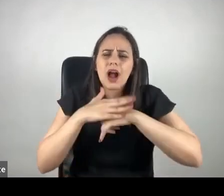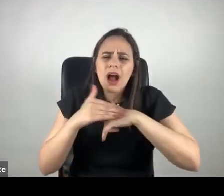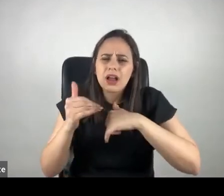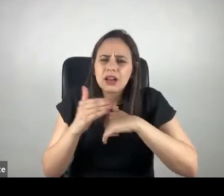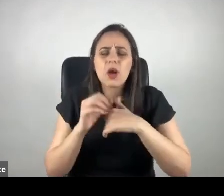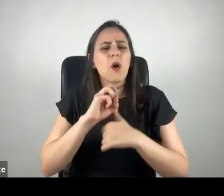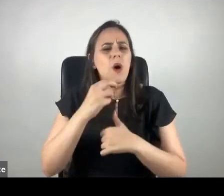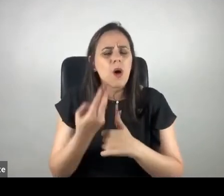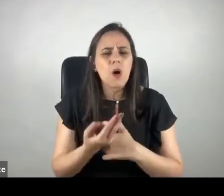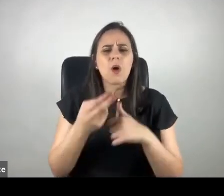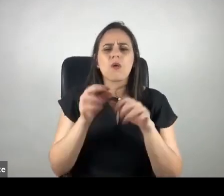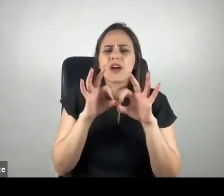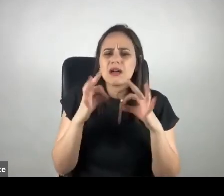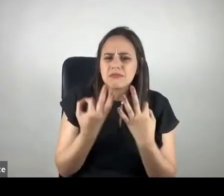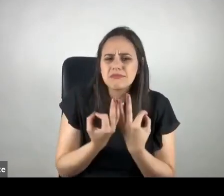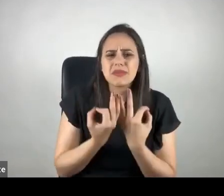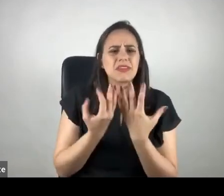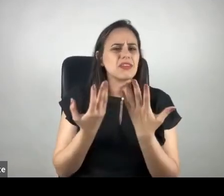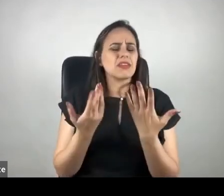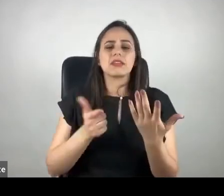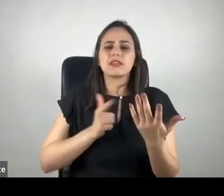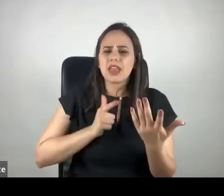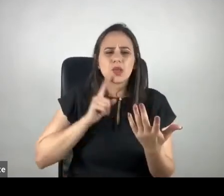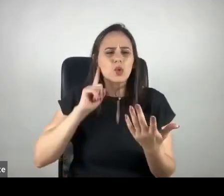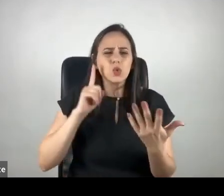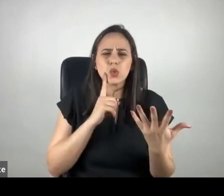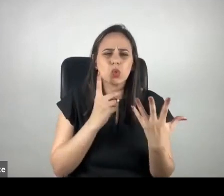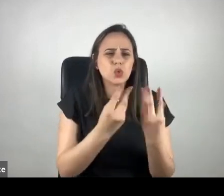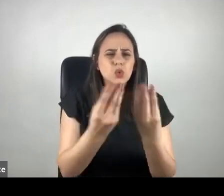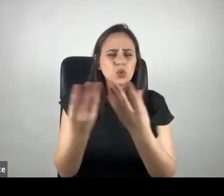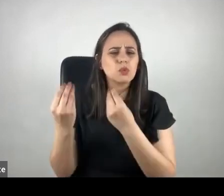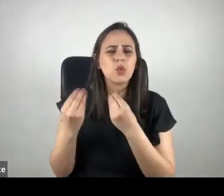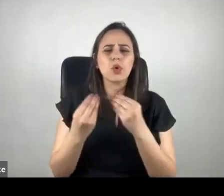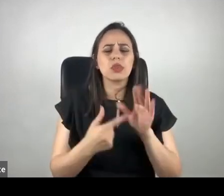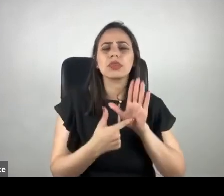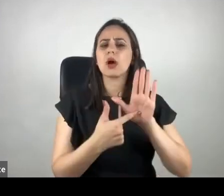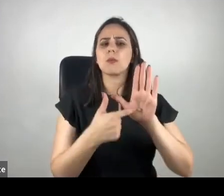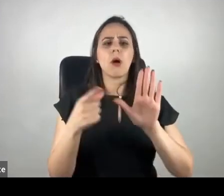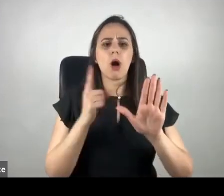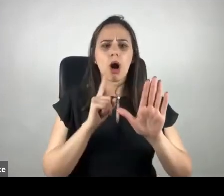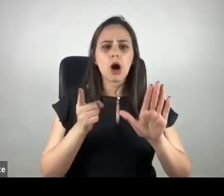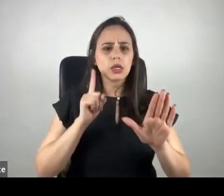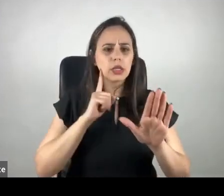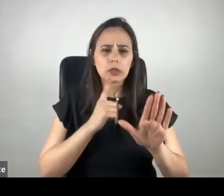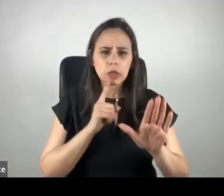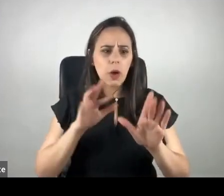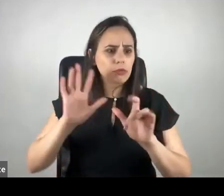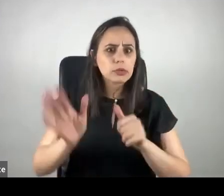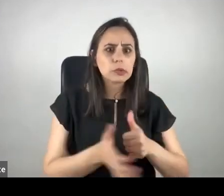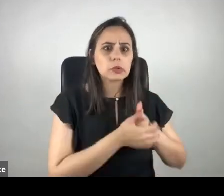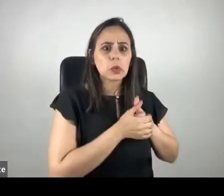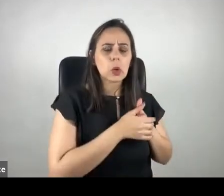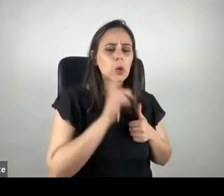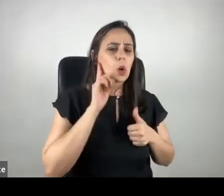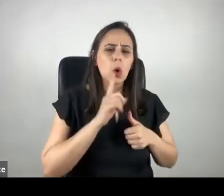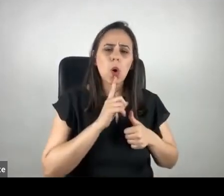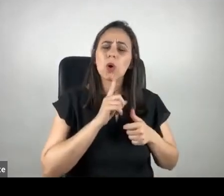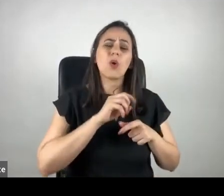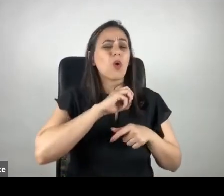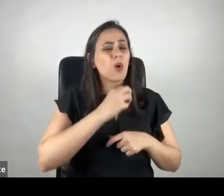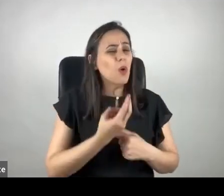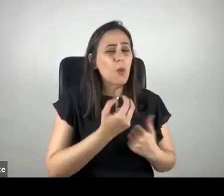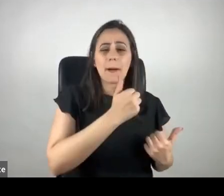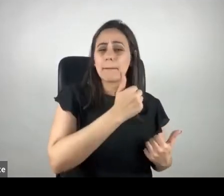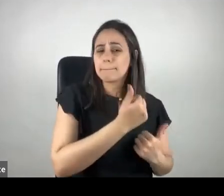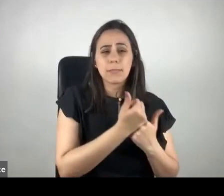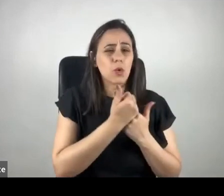pais, muitos pais esconderam eles, tal, ou não deram apoio, não souberam dar o apoio, e